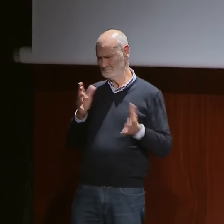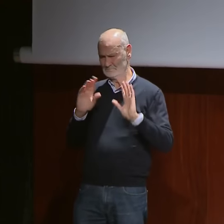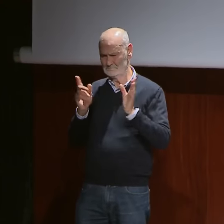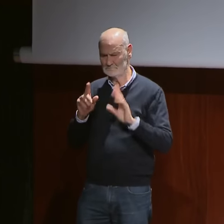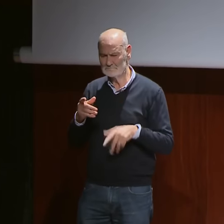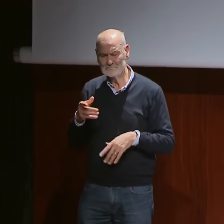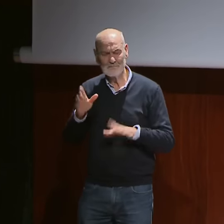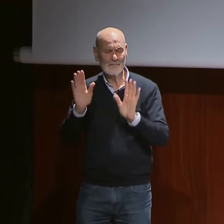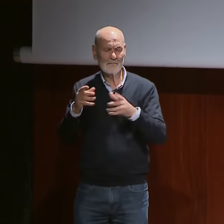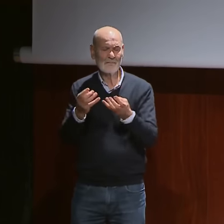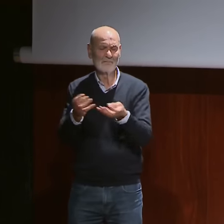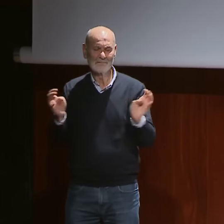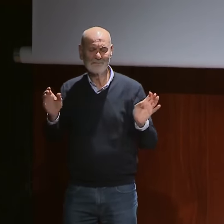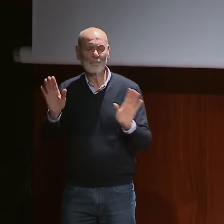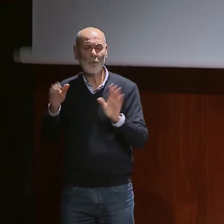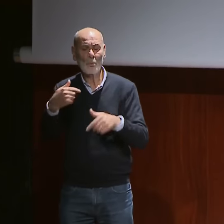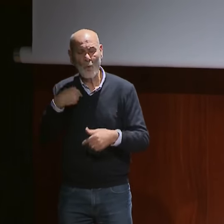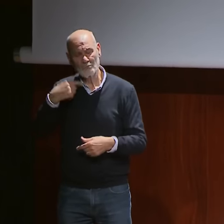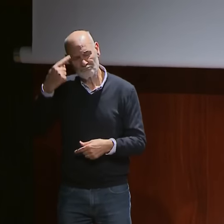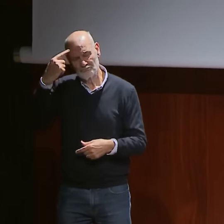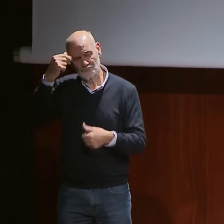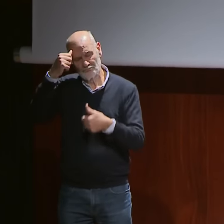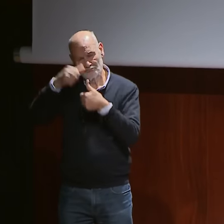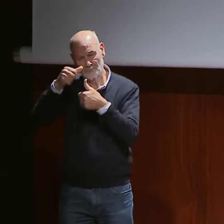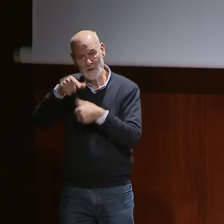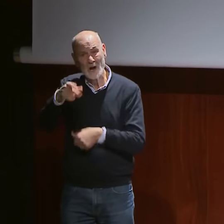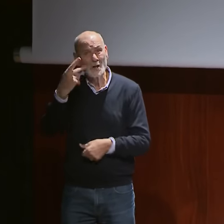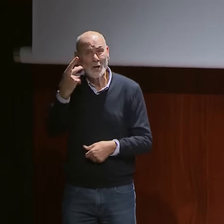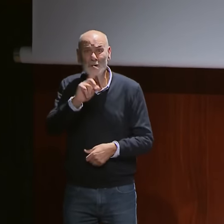écrire un livre, quoi? J'ai aucun bagage